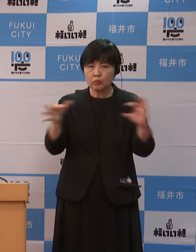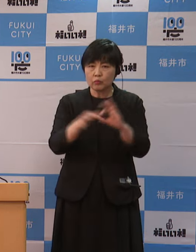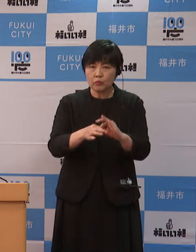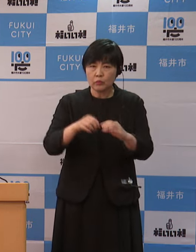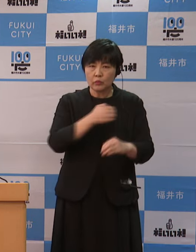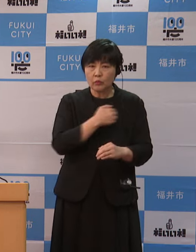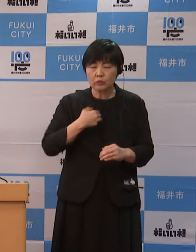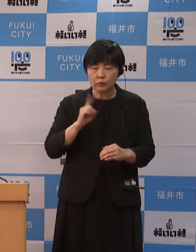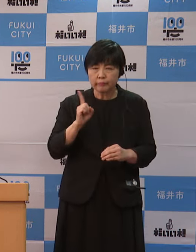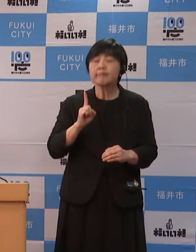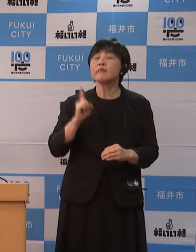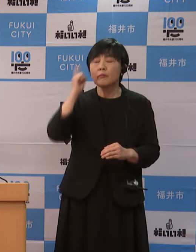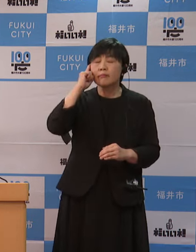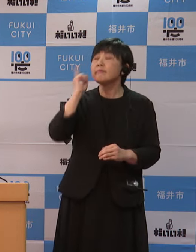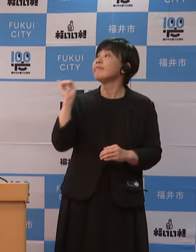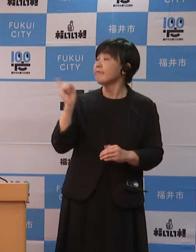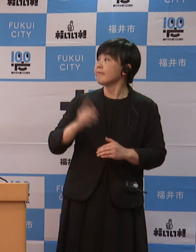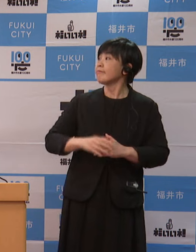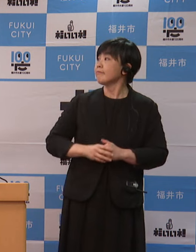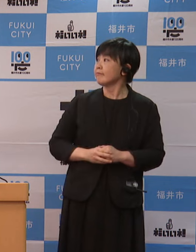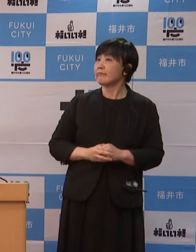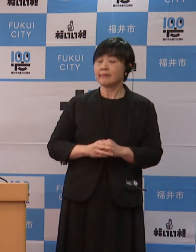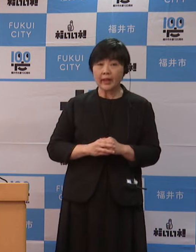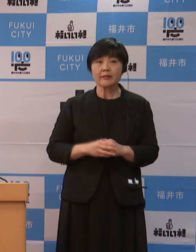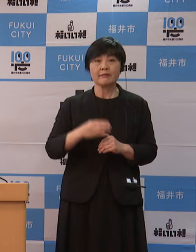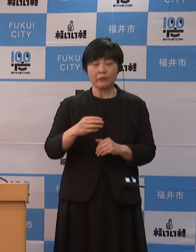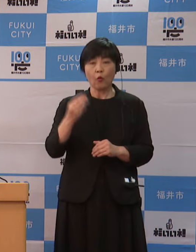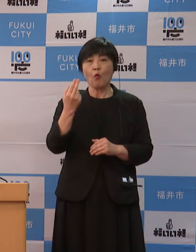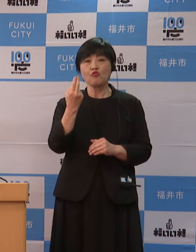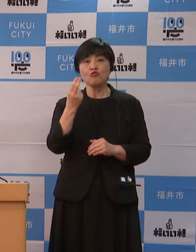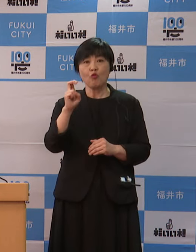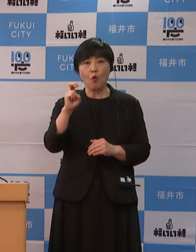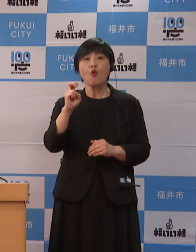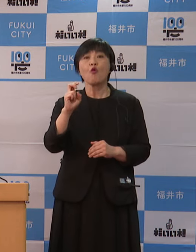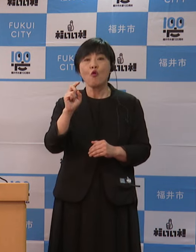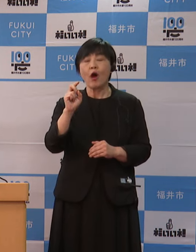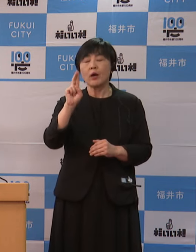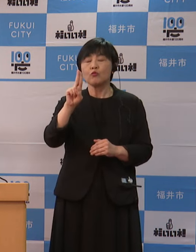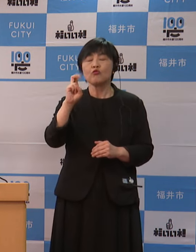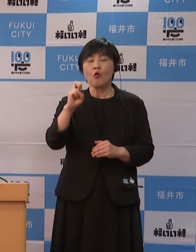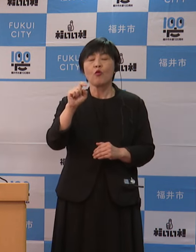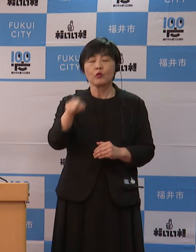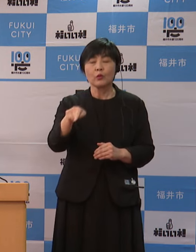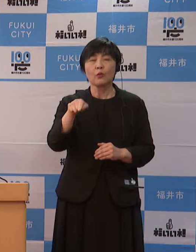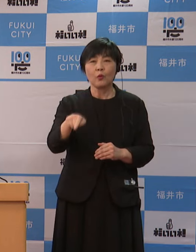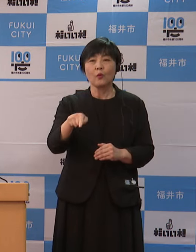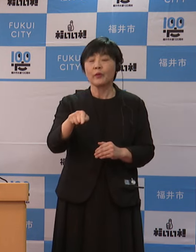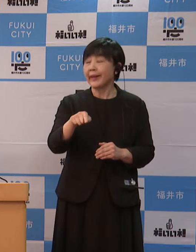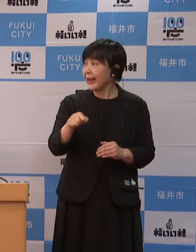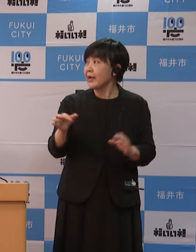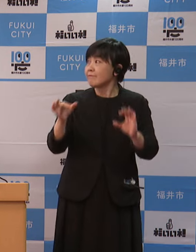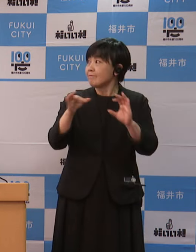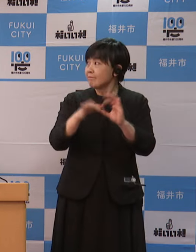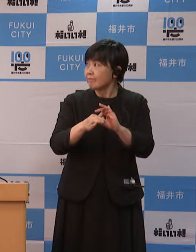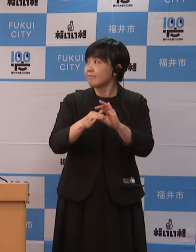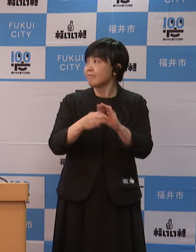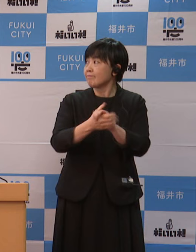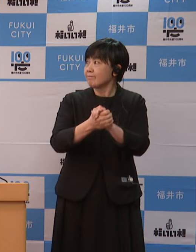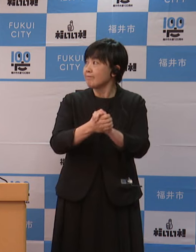で、ウロの方で、ささやかながらですね、ワンパークのフェスティバルを意識したような、